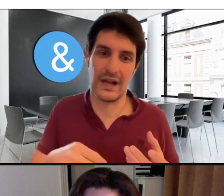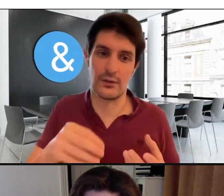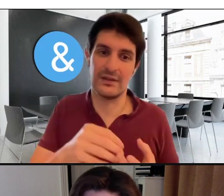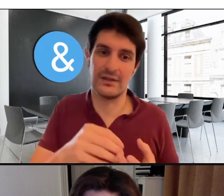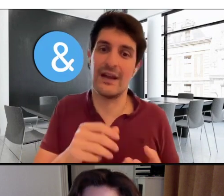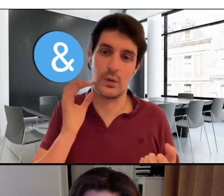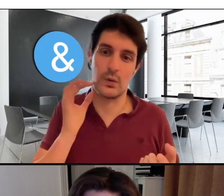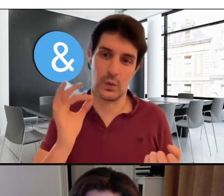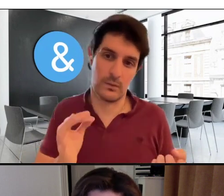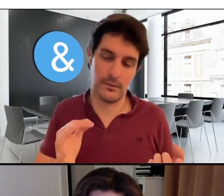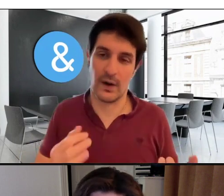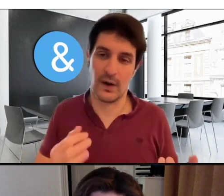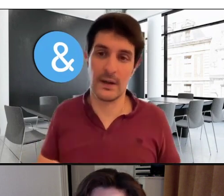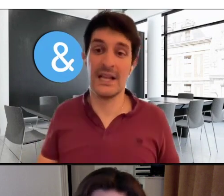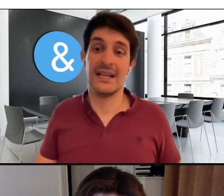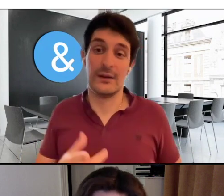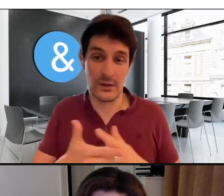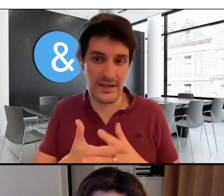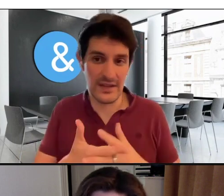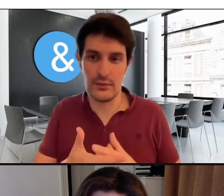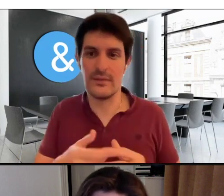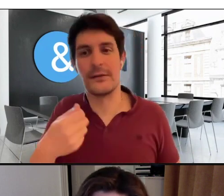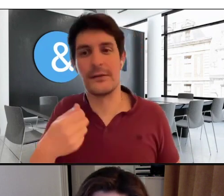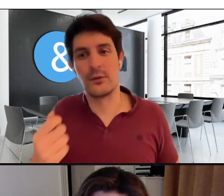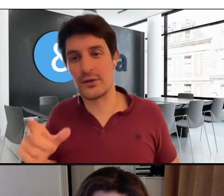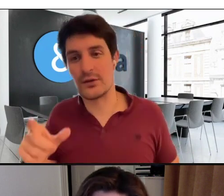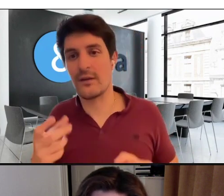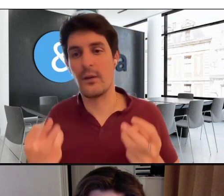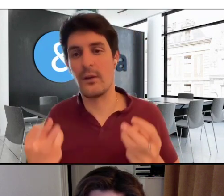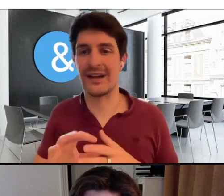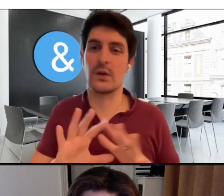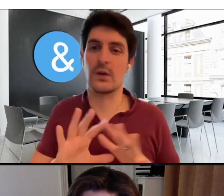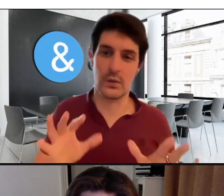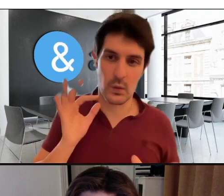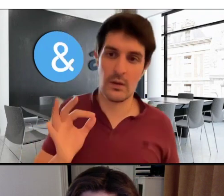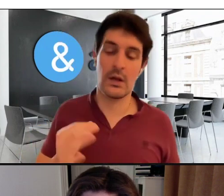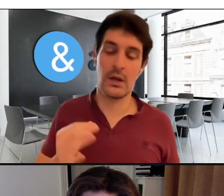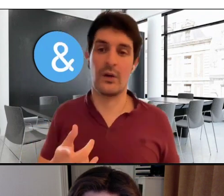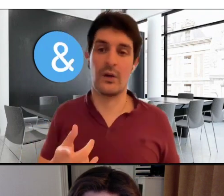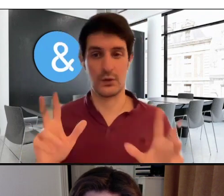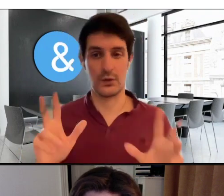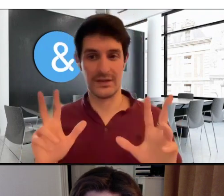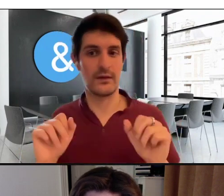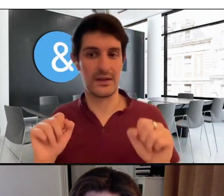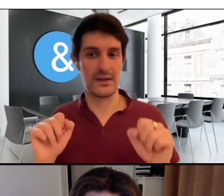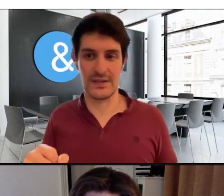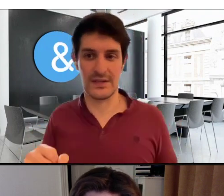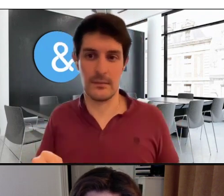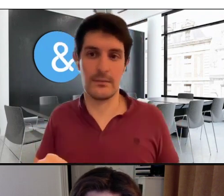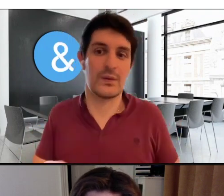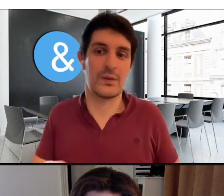avec le son. Donc, c'est le début. Bien sûr, il y a des gens qui veulent le faire sans le son. Donc là, sur ordinateur, c'est possible. Donc, si tu veux voir une